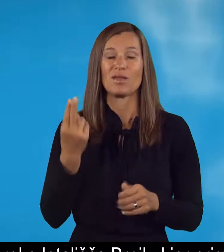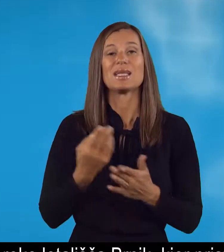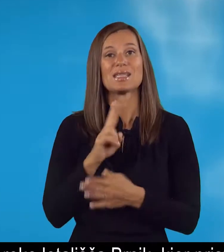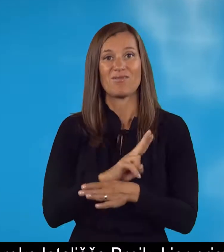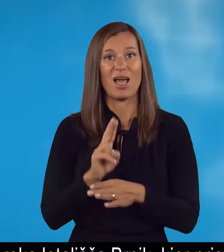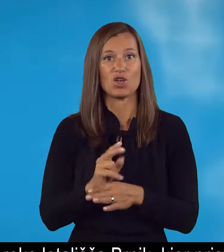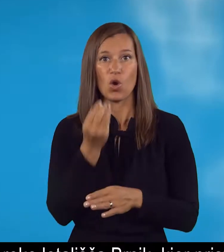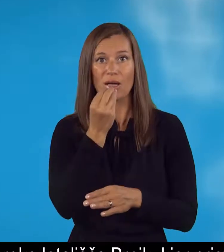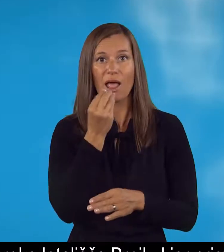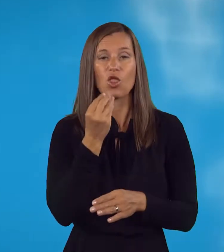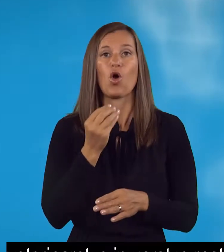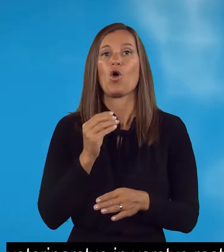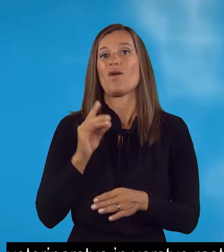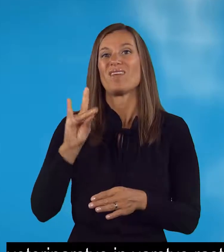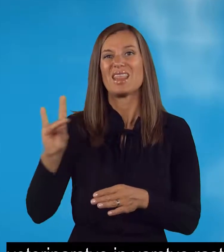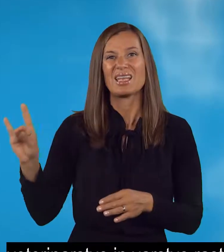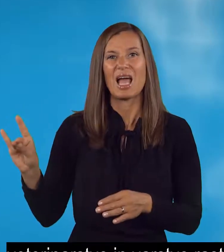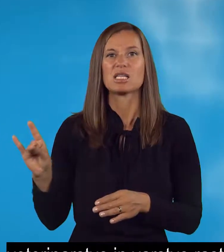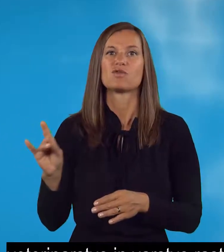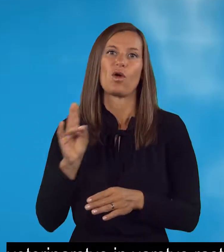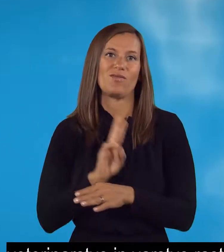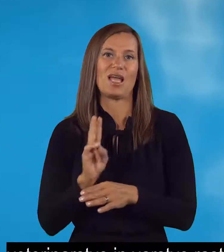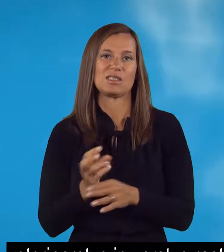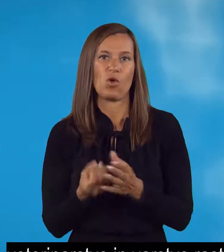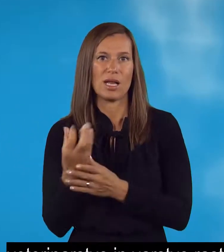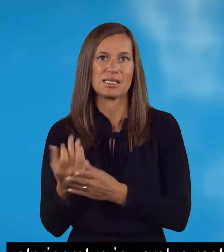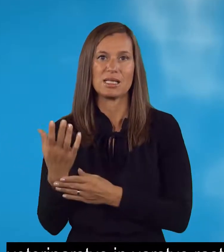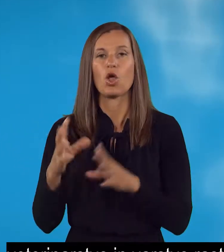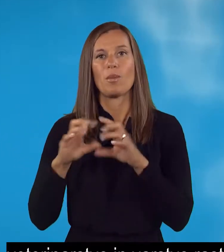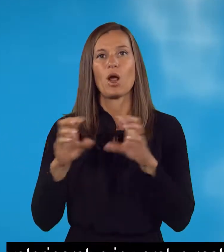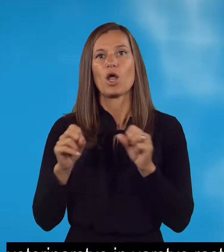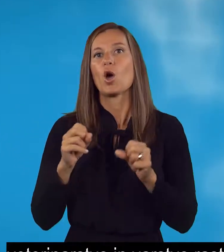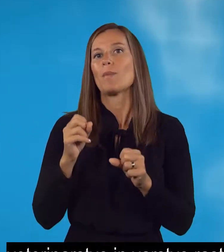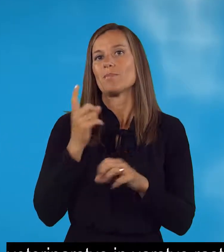varno hrano, veterinarstvo in varstvo rastlin opravljajo predpisane preglede.